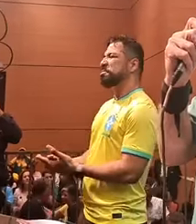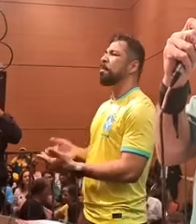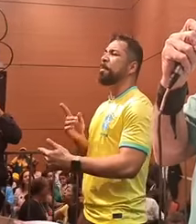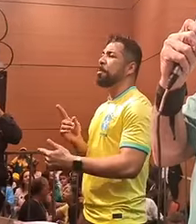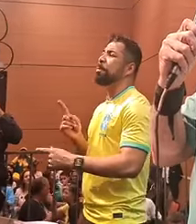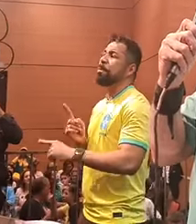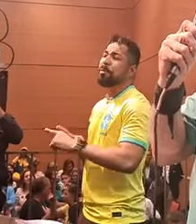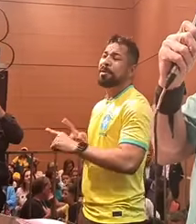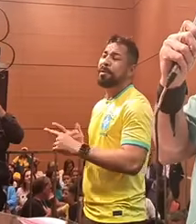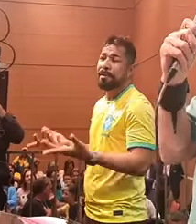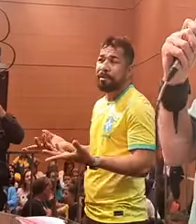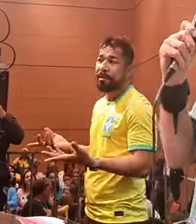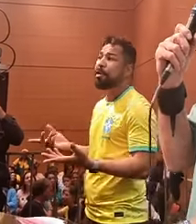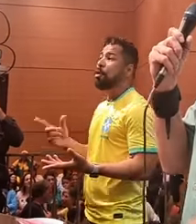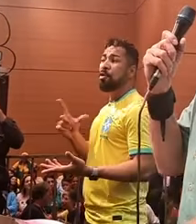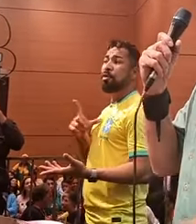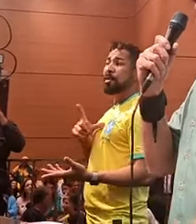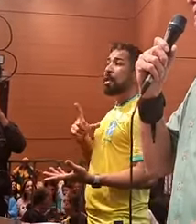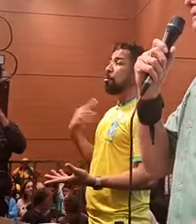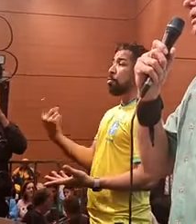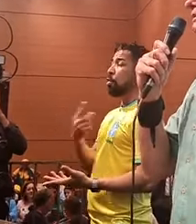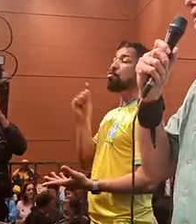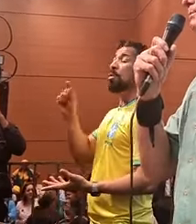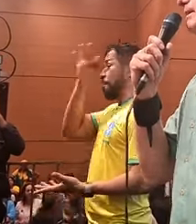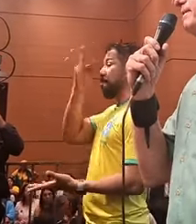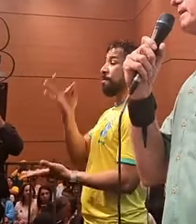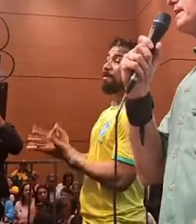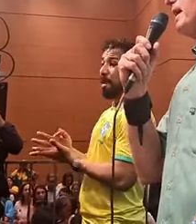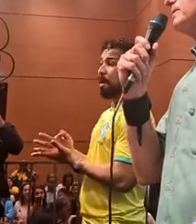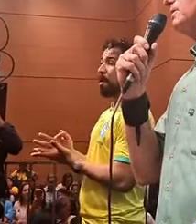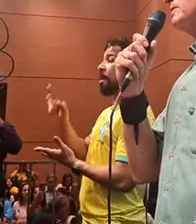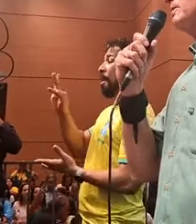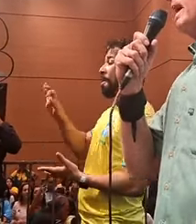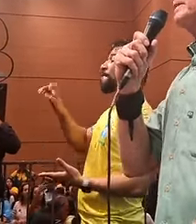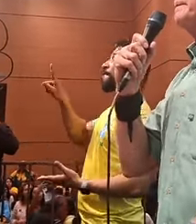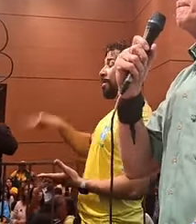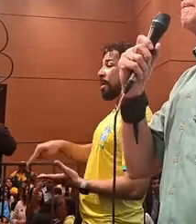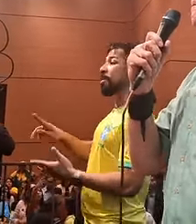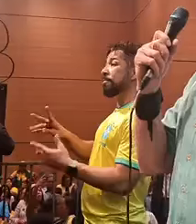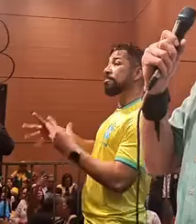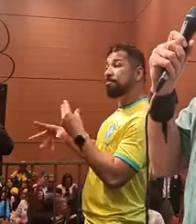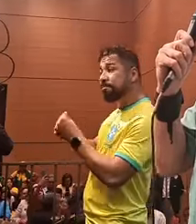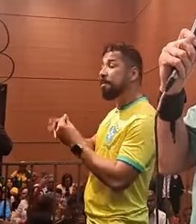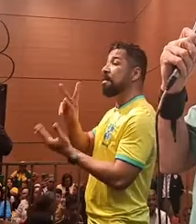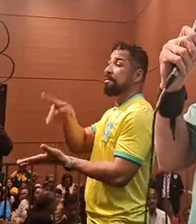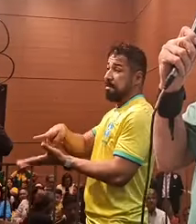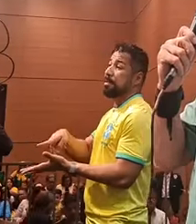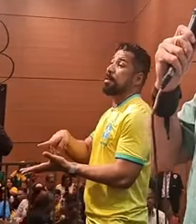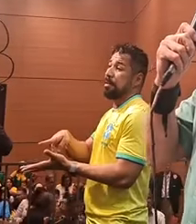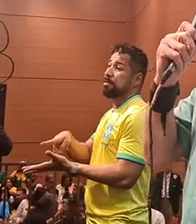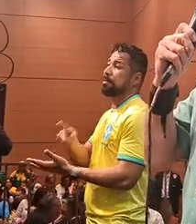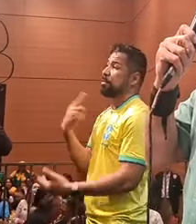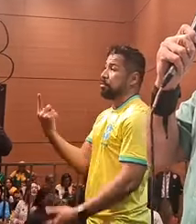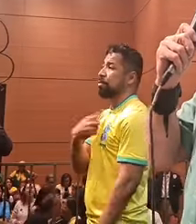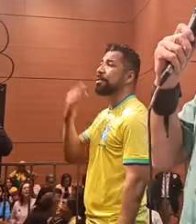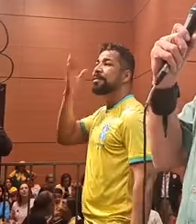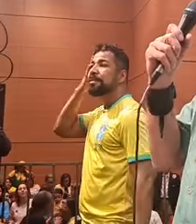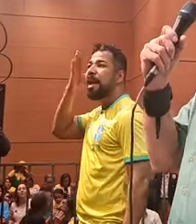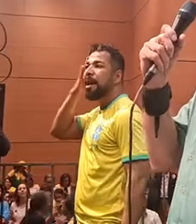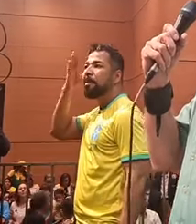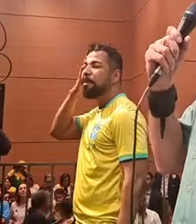Porque nós temos a fé, nós temos a verdade ao nosso lado. Nós sabemos